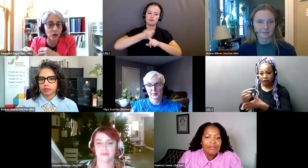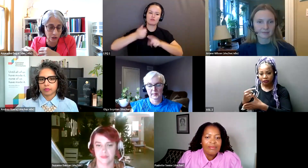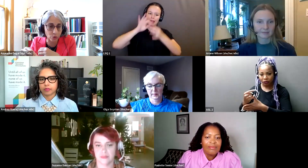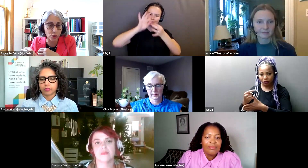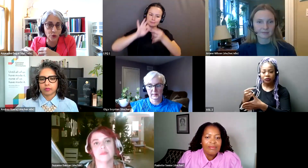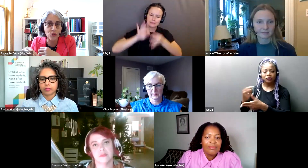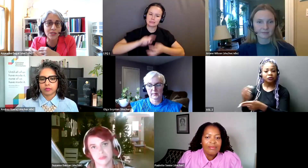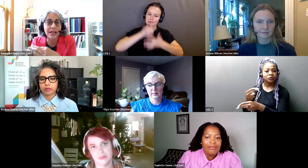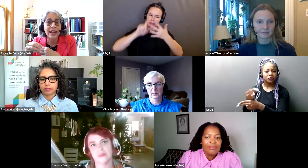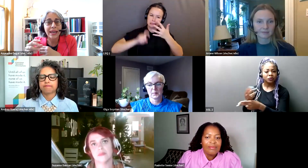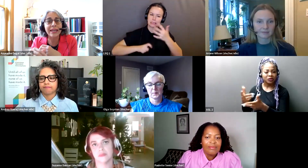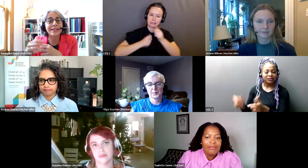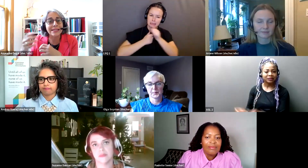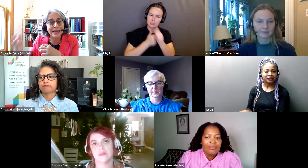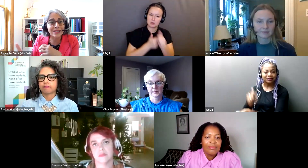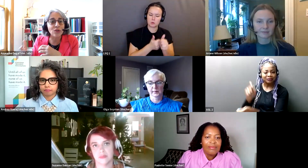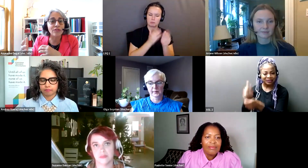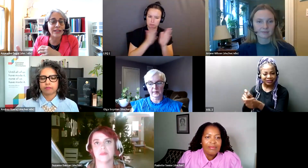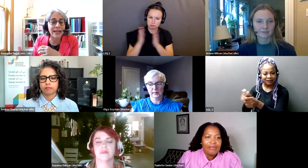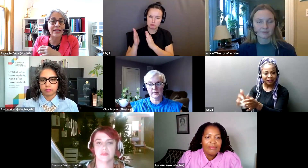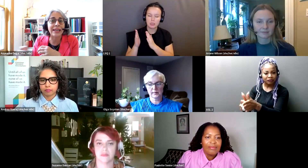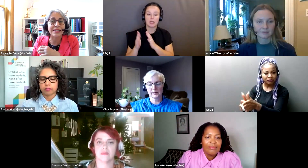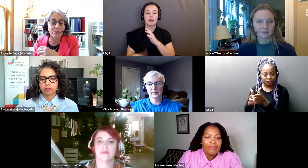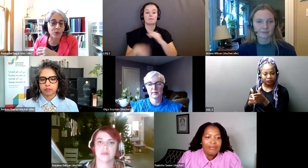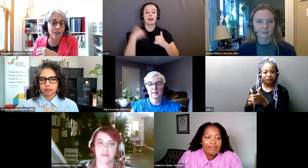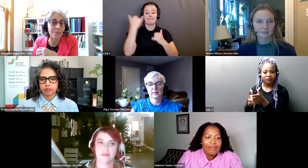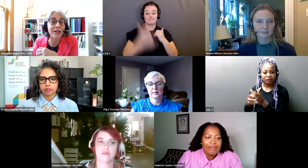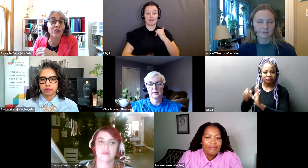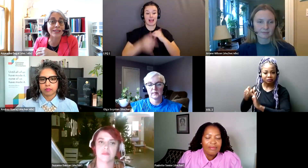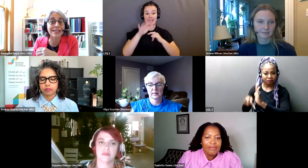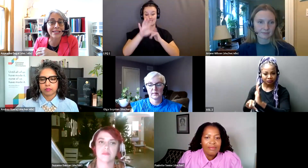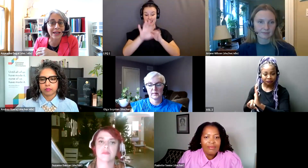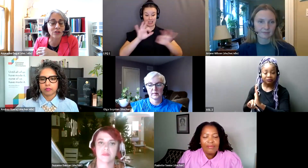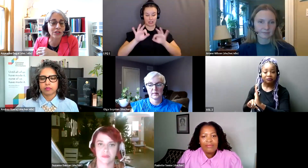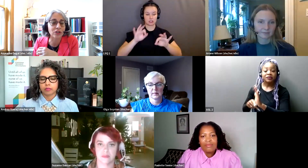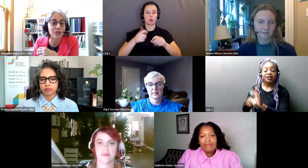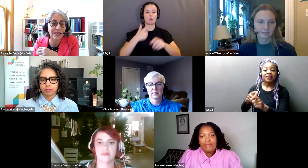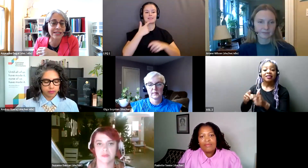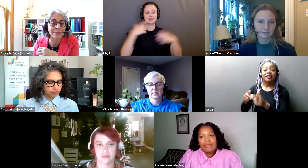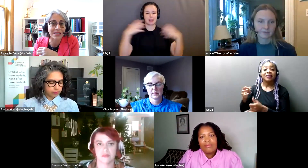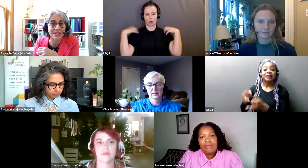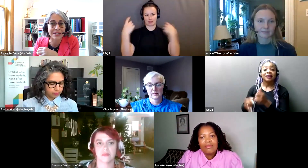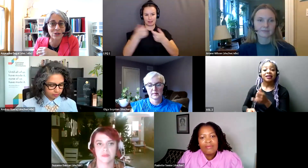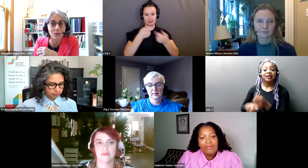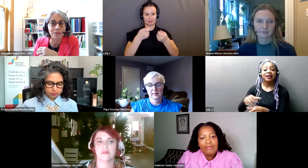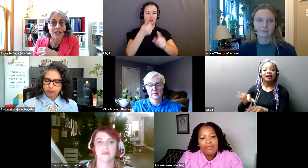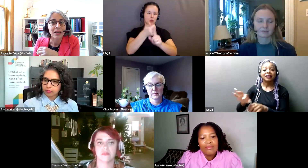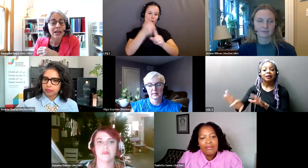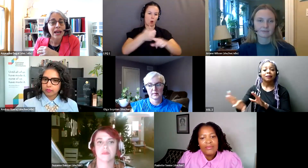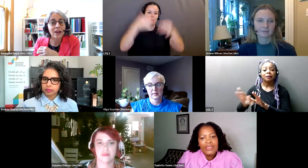et rigoureux et la sélection finale est approuvée par notre CA, notre conseil